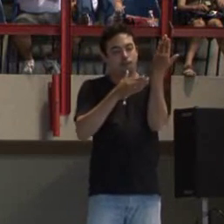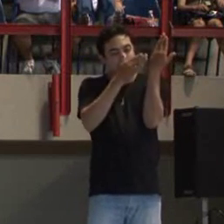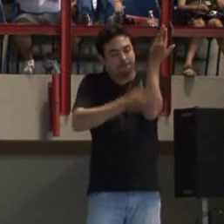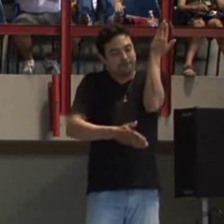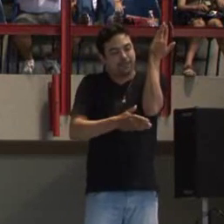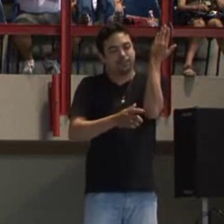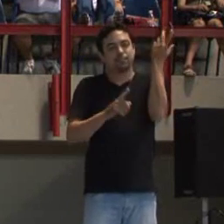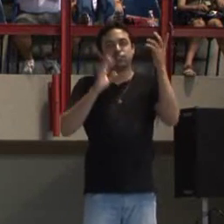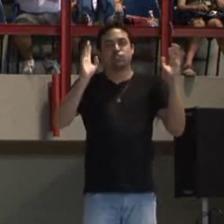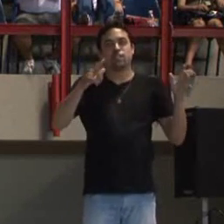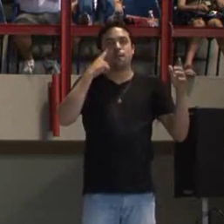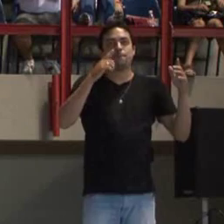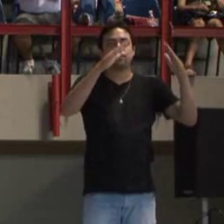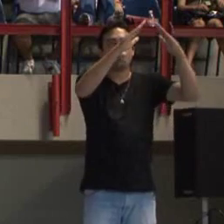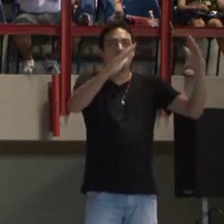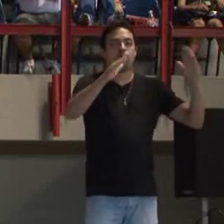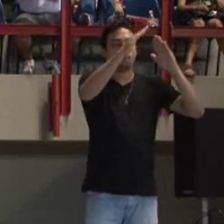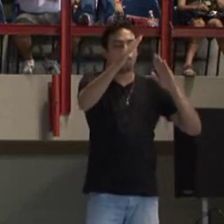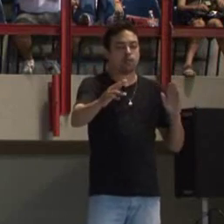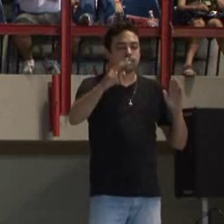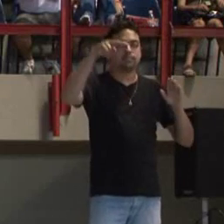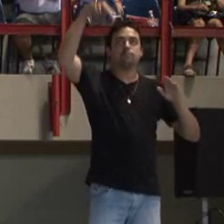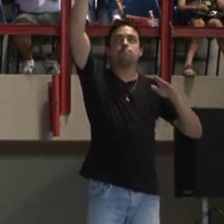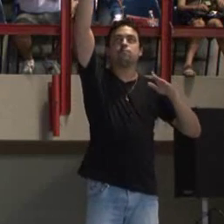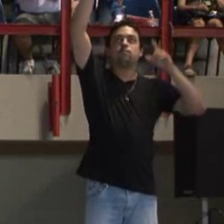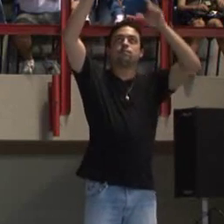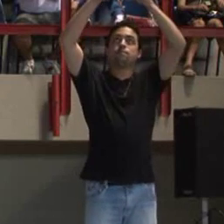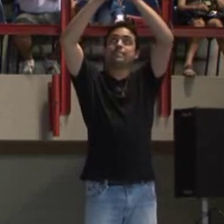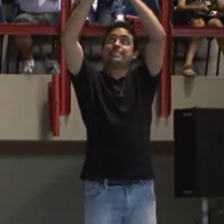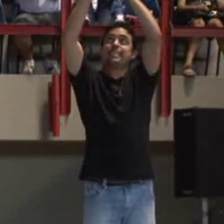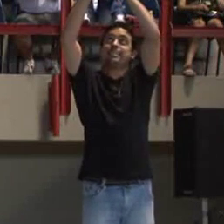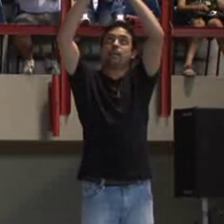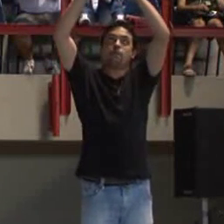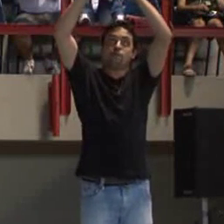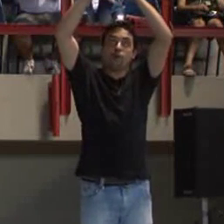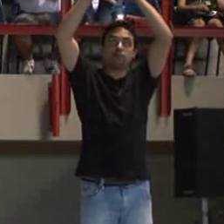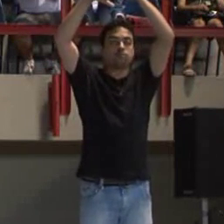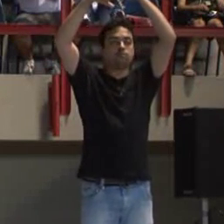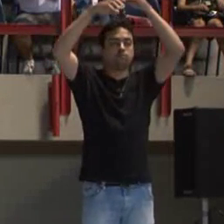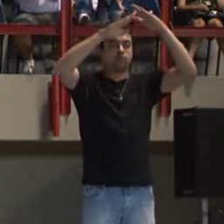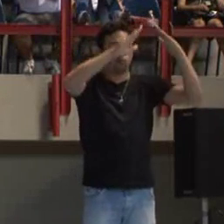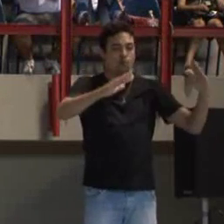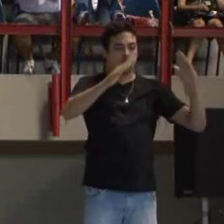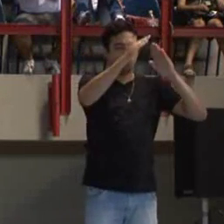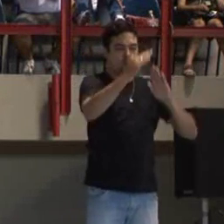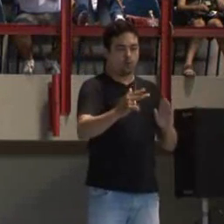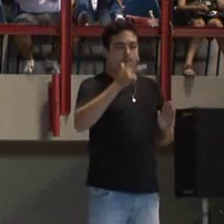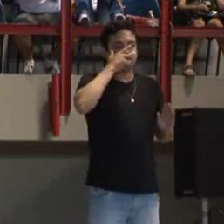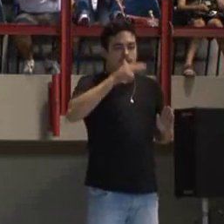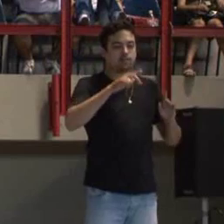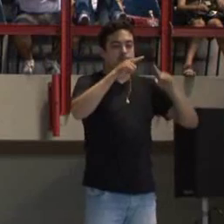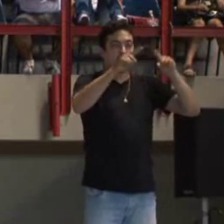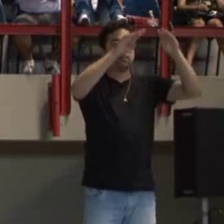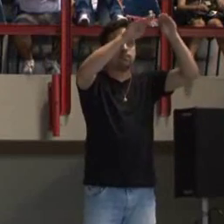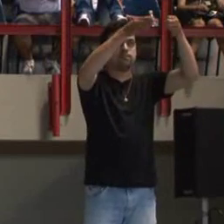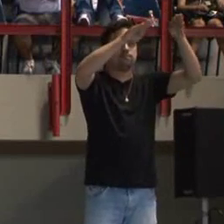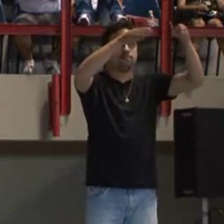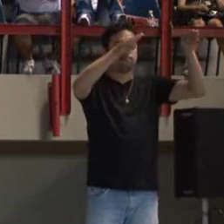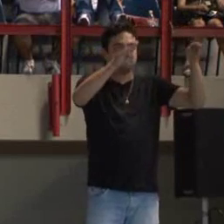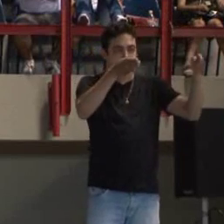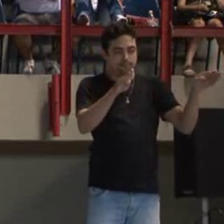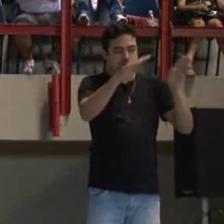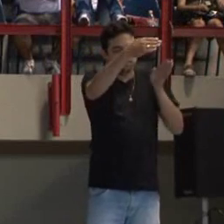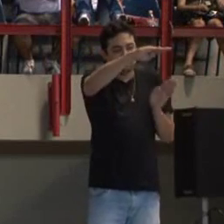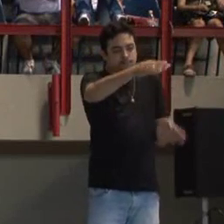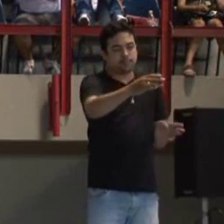ter visto a pirâmide em livro, de cima, de foto de satélite, ela parece um triângulo, uma figura reta, mas ela é toda quebrada. Ainda